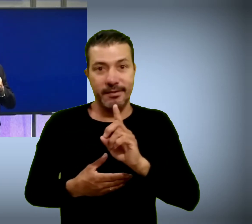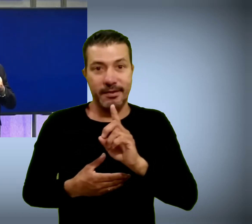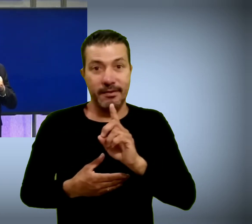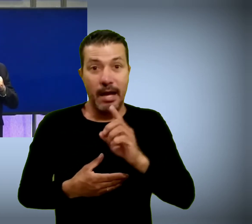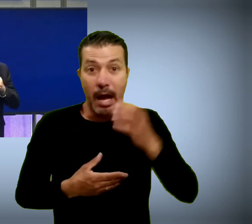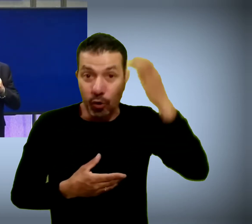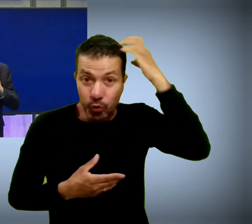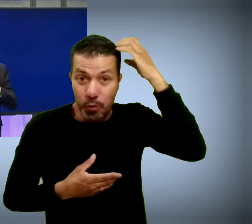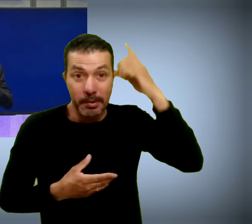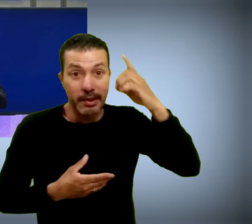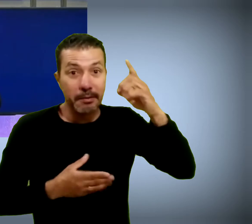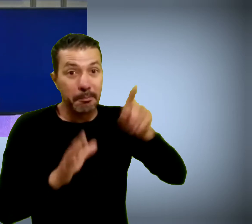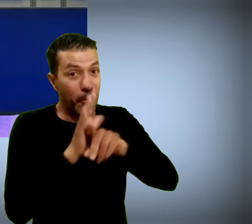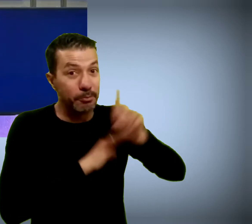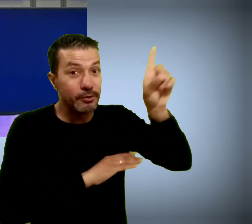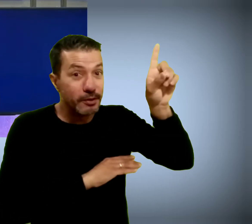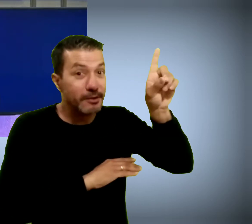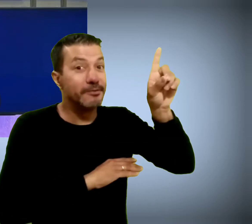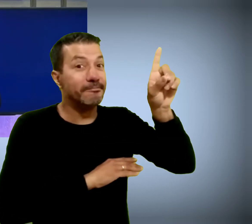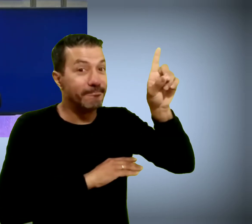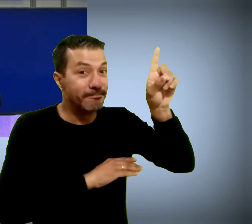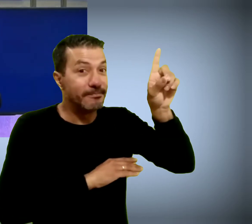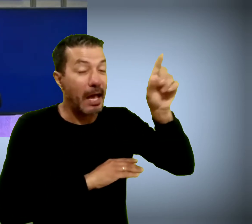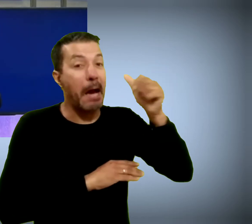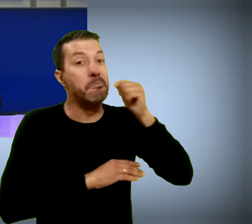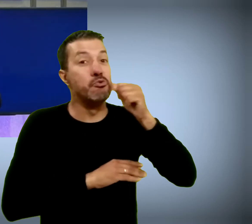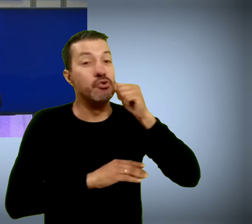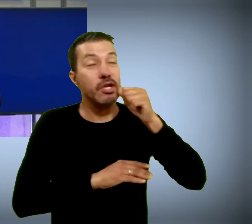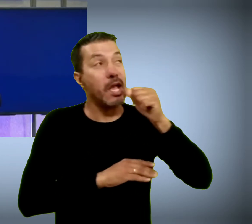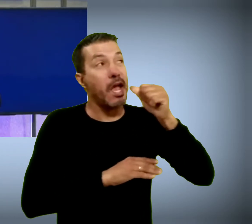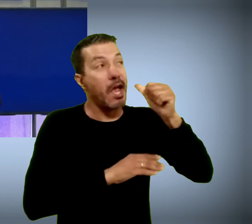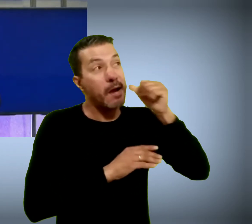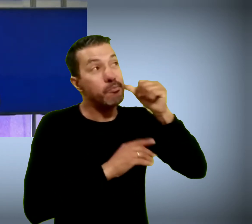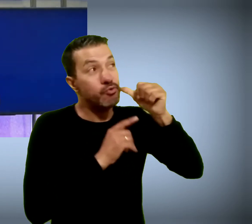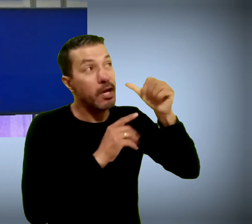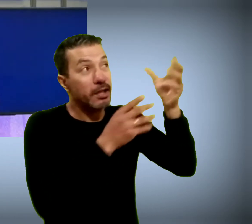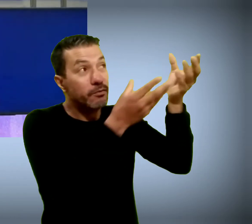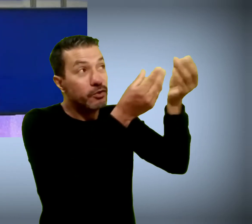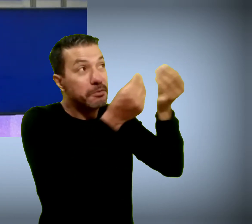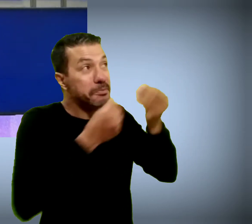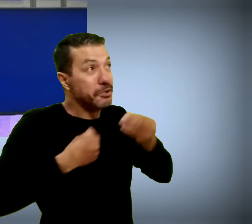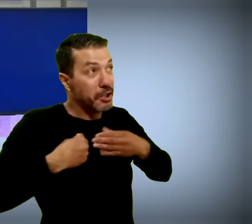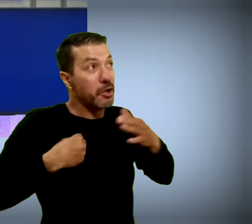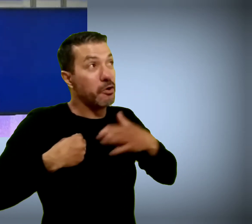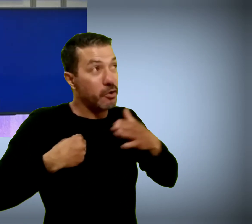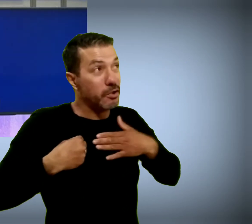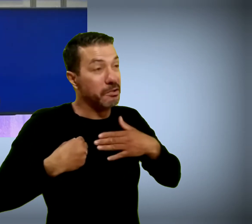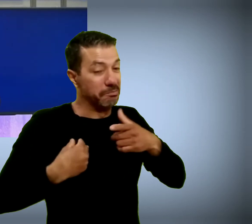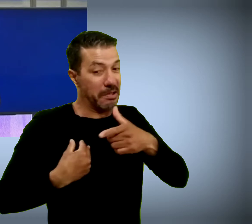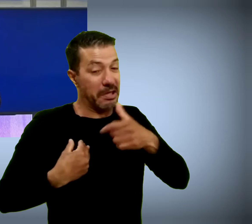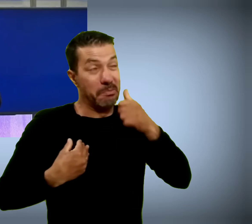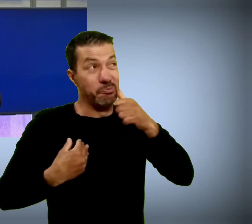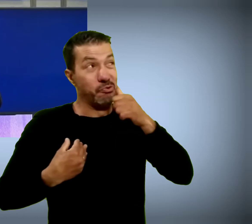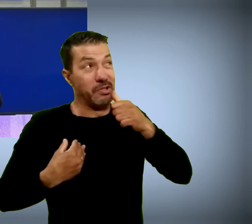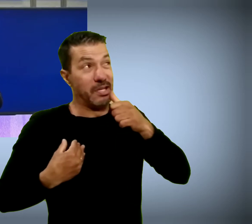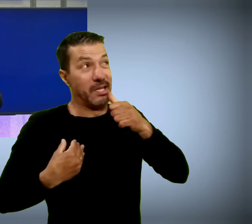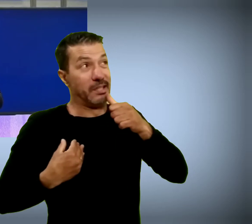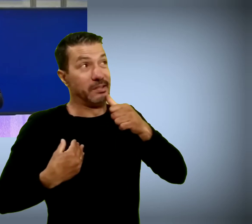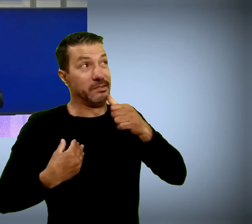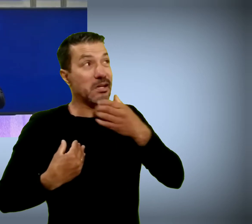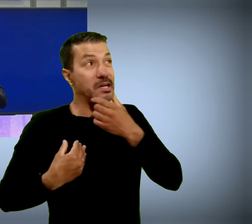pondo a culpa em Deus. A mulher que o Senhor me deu por companheira. O Senhor me deu uma mulher com defeito de